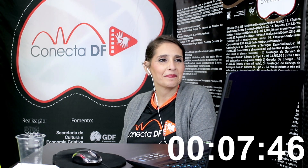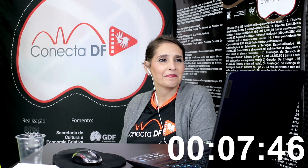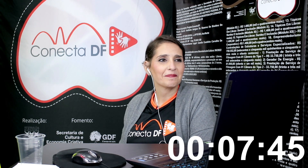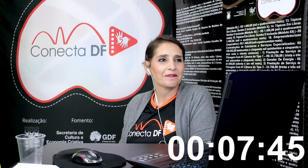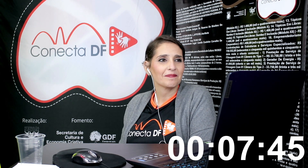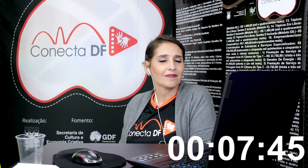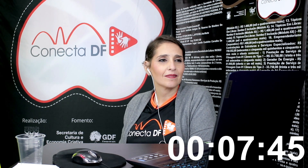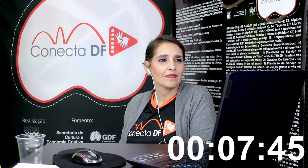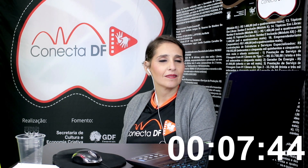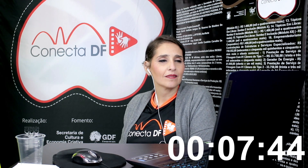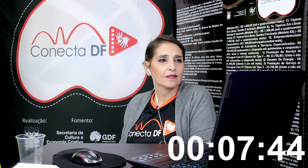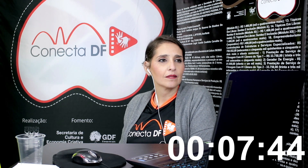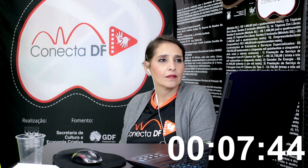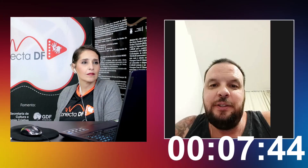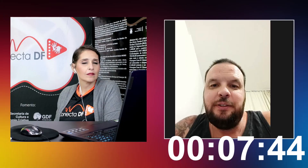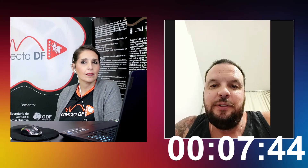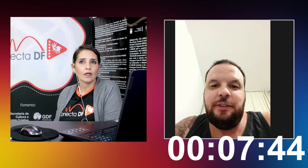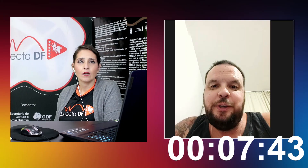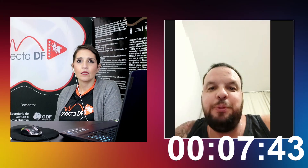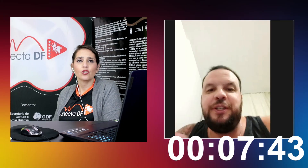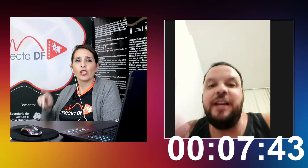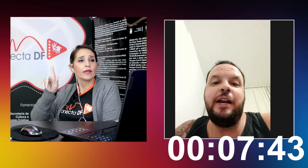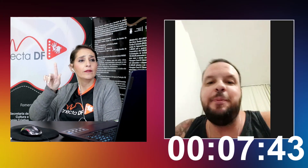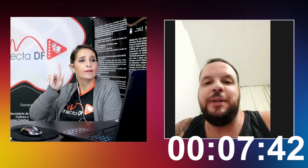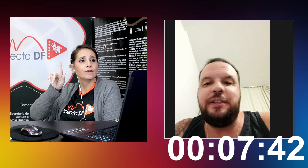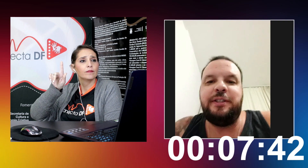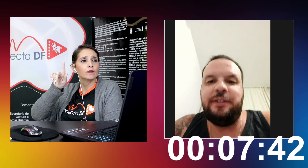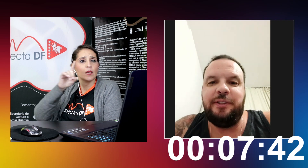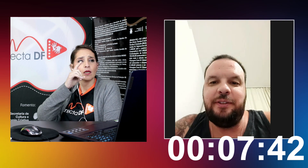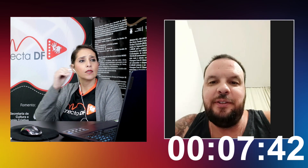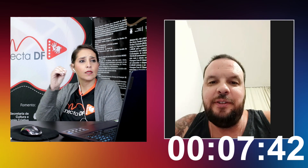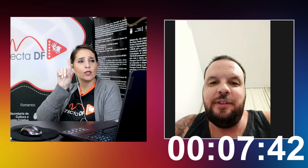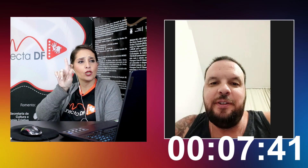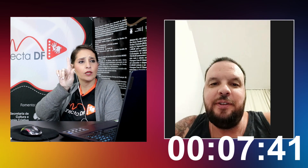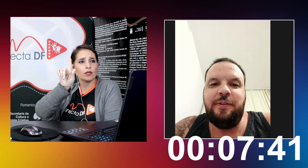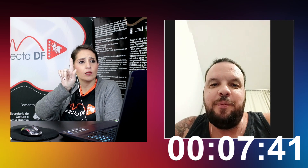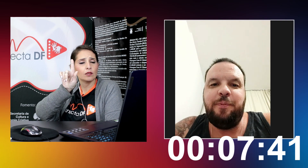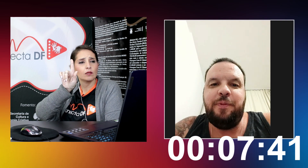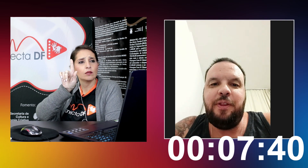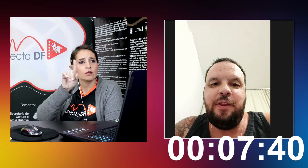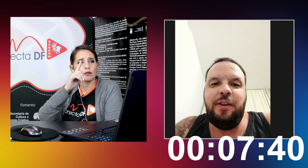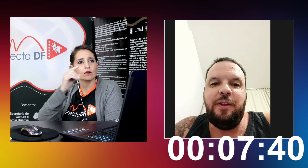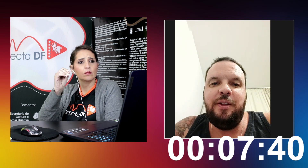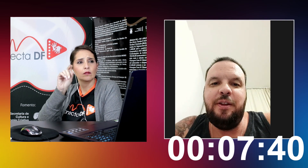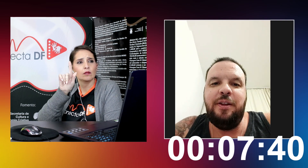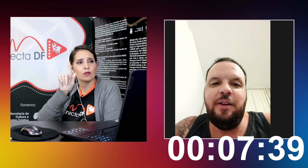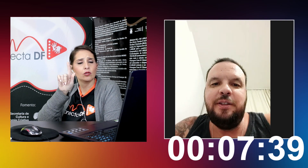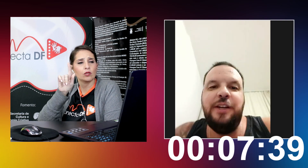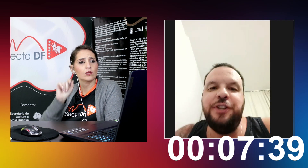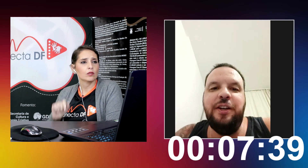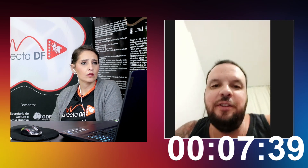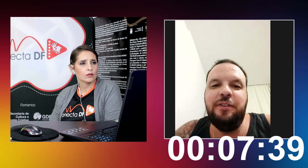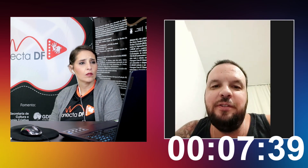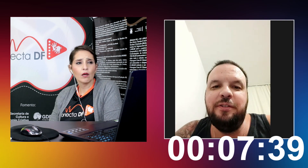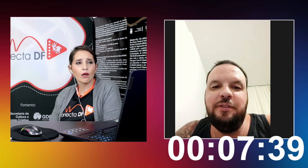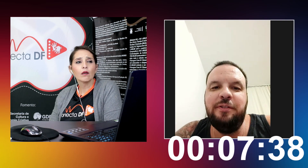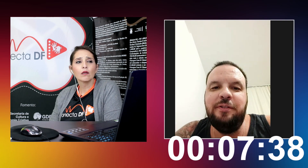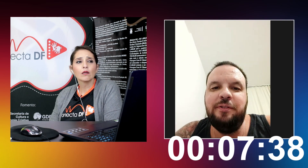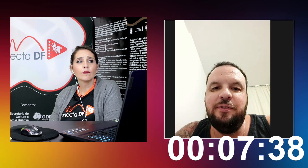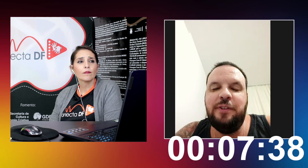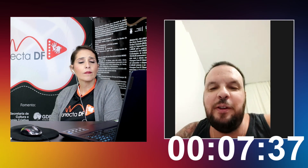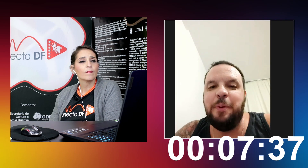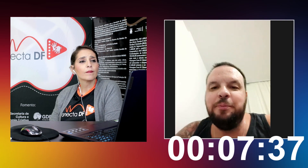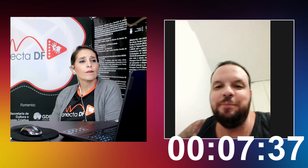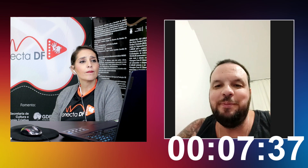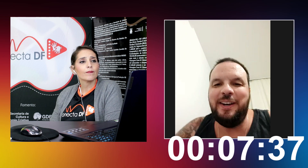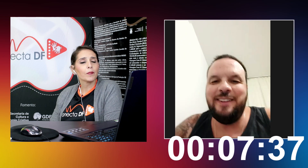Para gramas. Tipo 100 G. gramas. 100 G. 100 G?